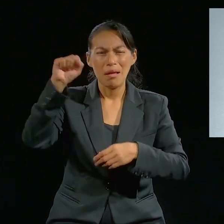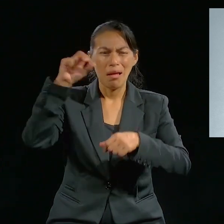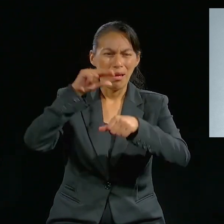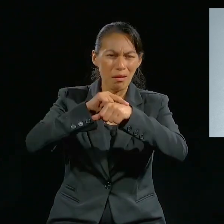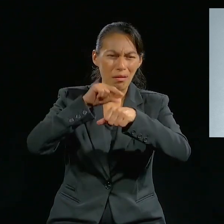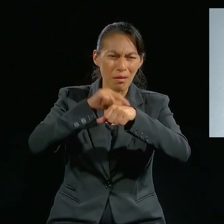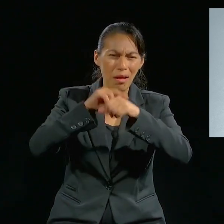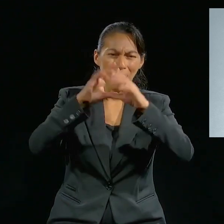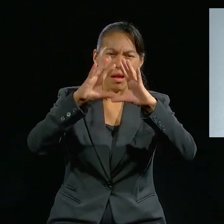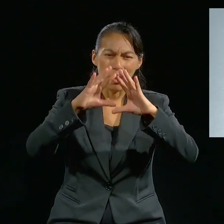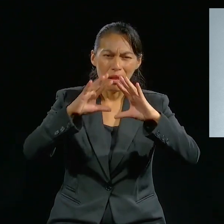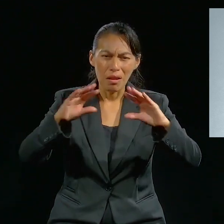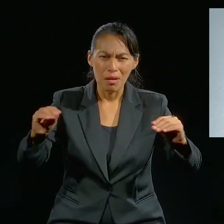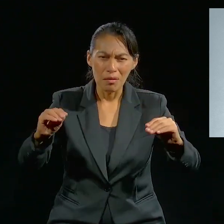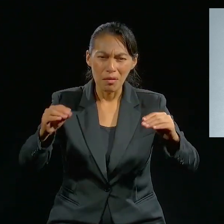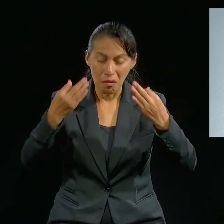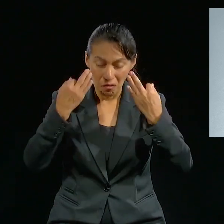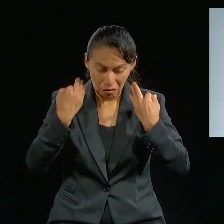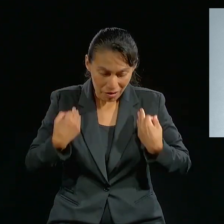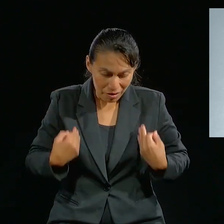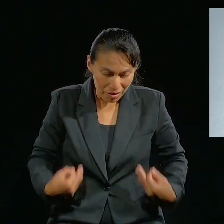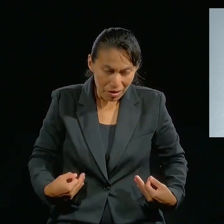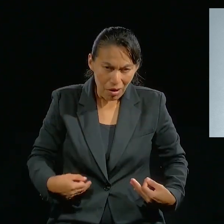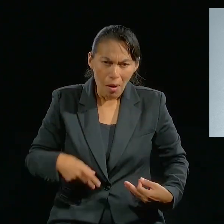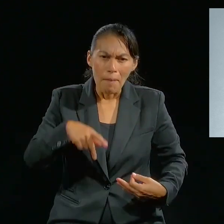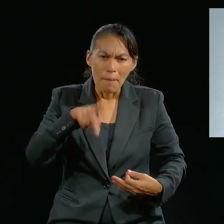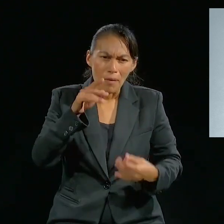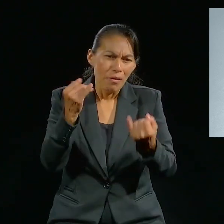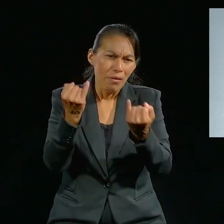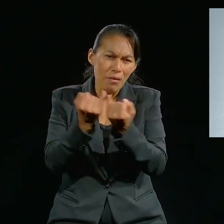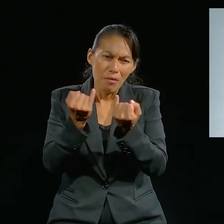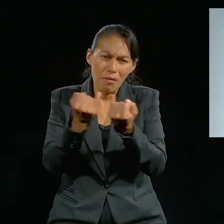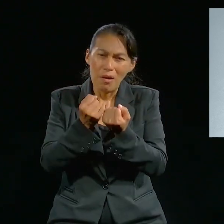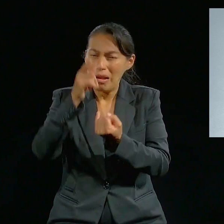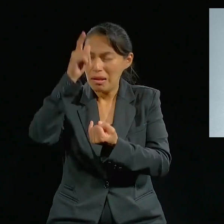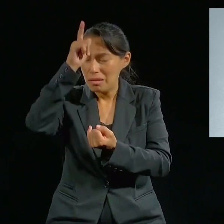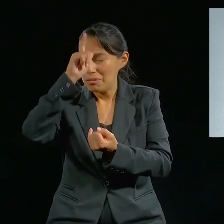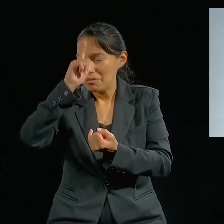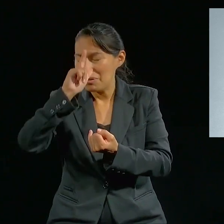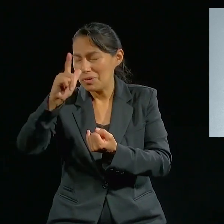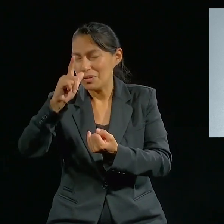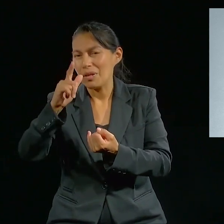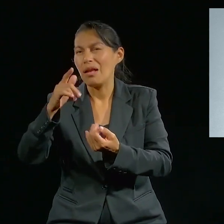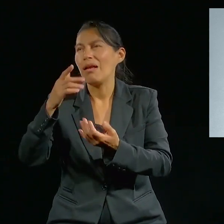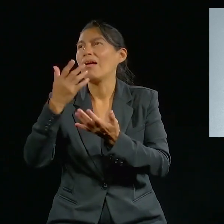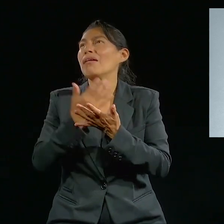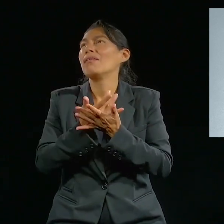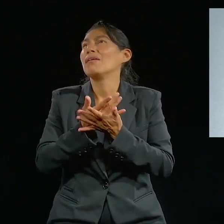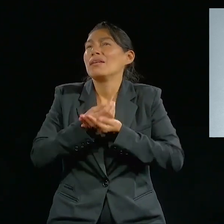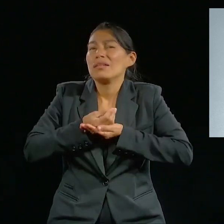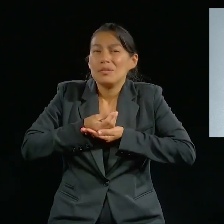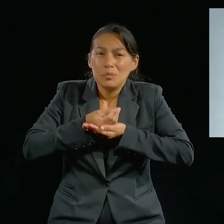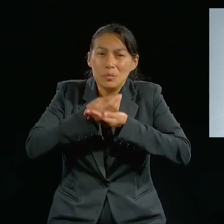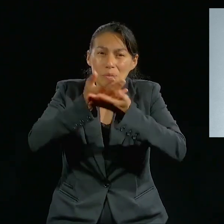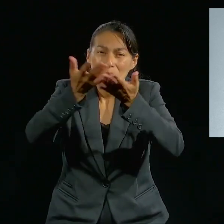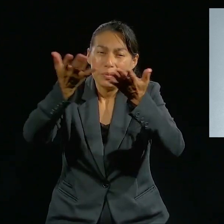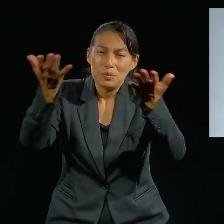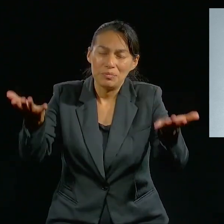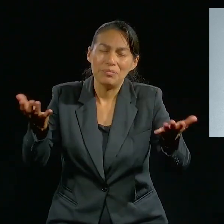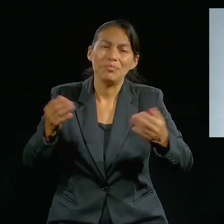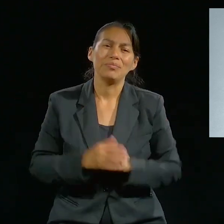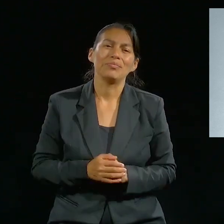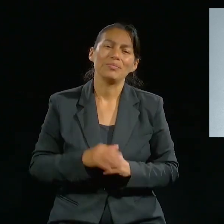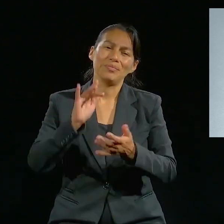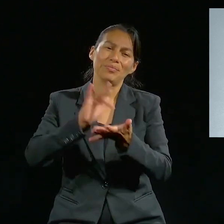alivio no solamente físico sino también compartir esa gran esperanza que tienes de Dios